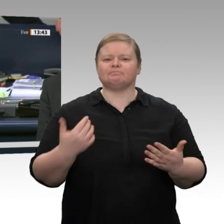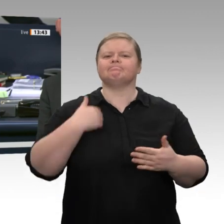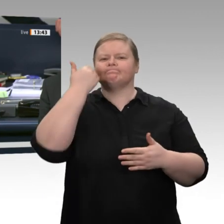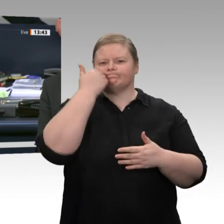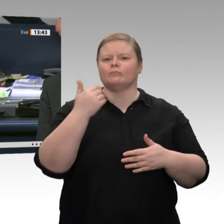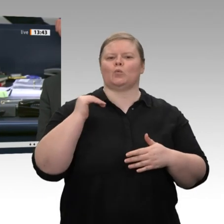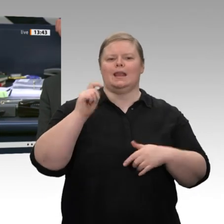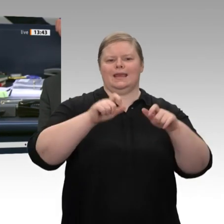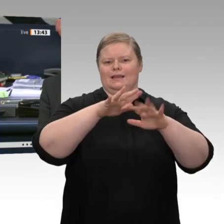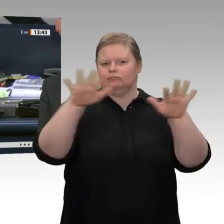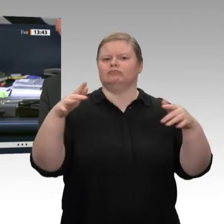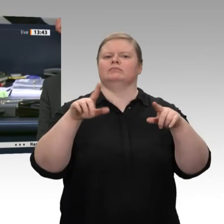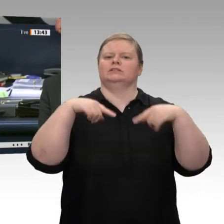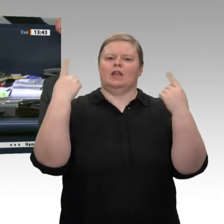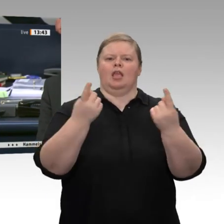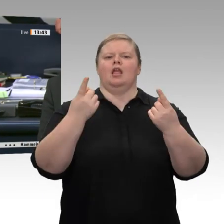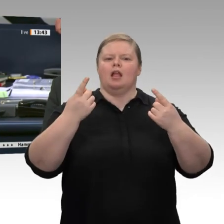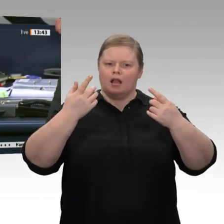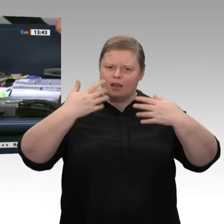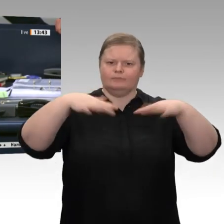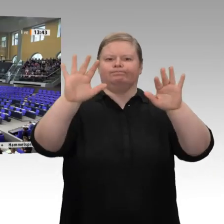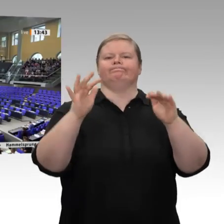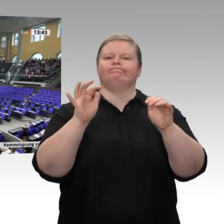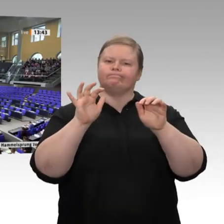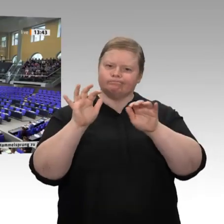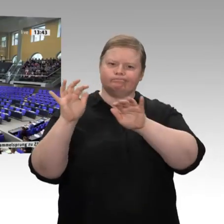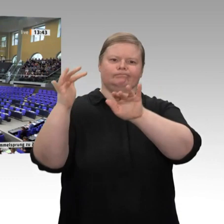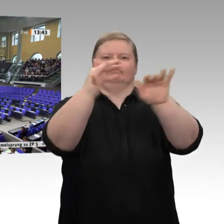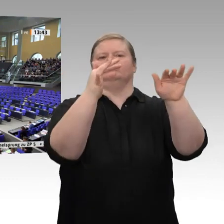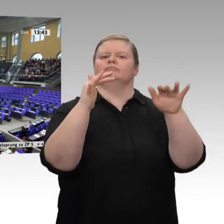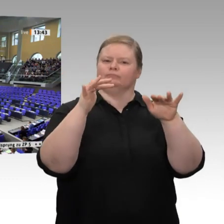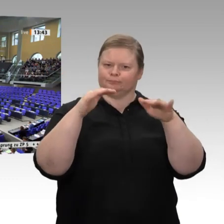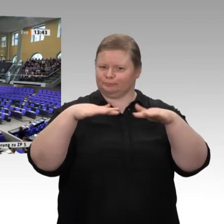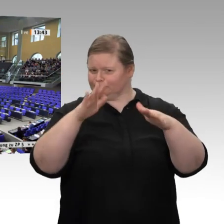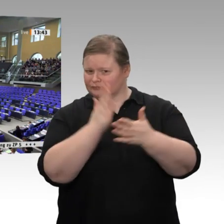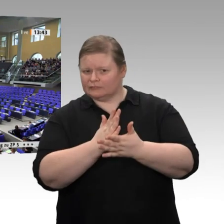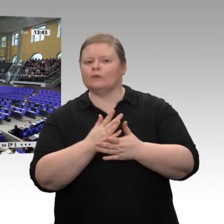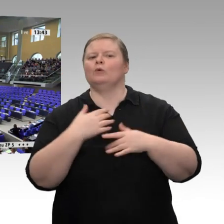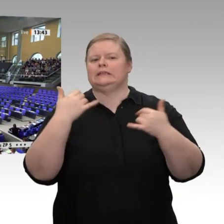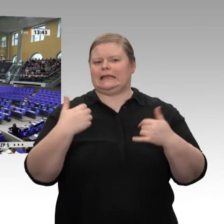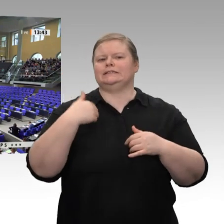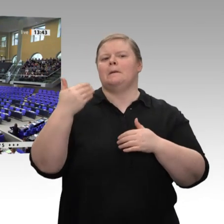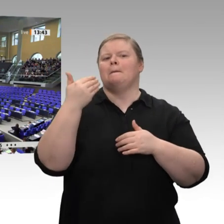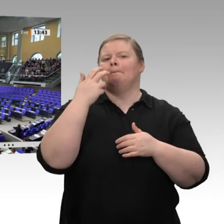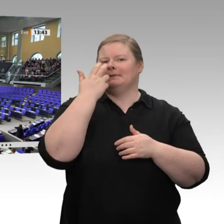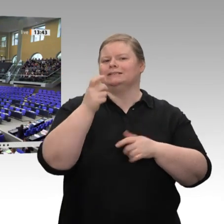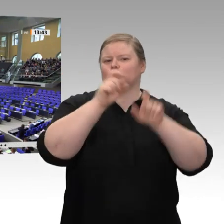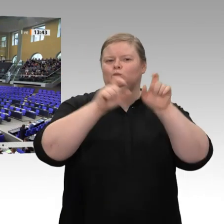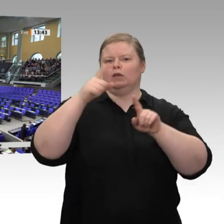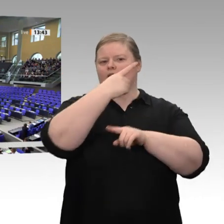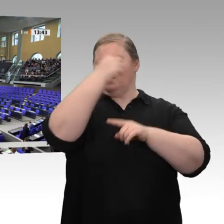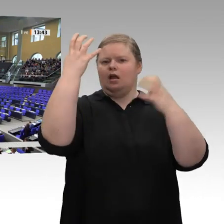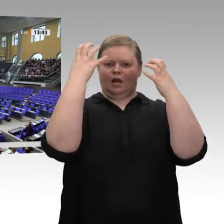unseren Besucherinnen und Besuchern auf den Tribünen, was hier gerade geschieht. Wir waren gerade in